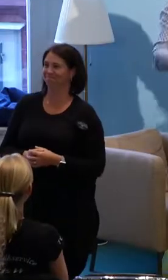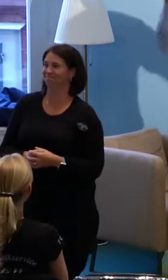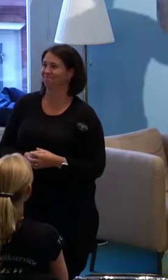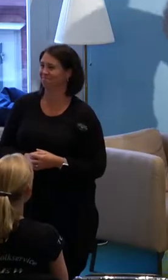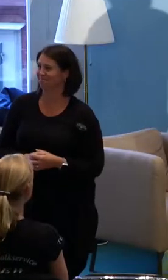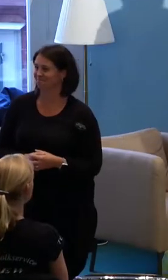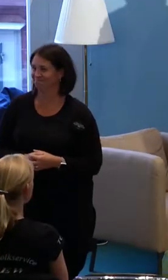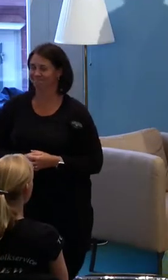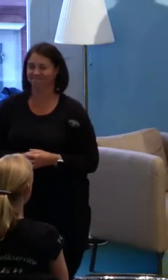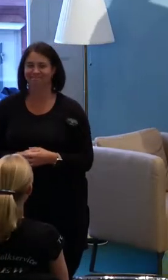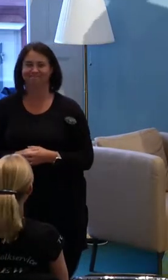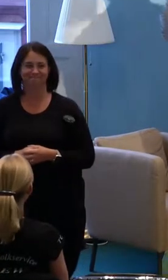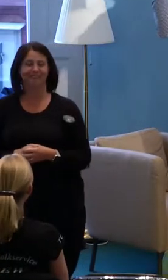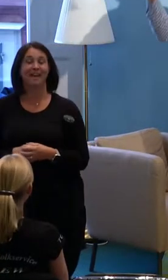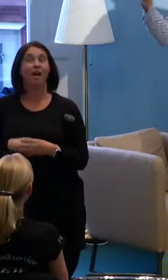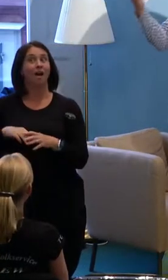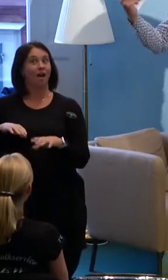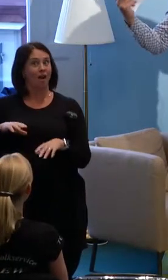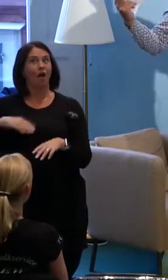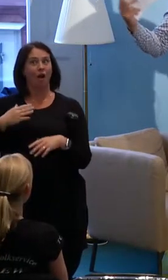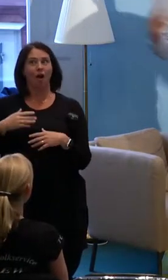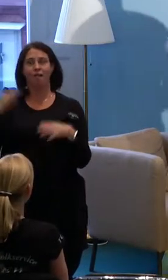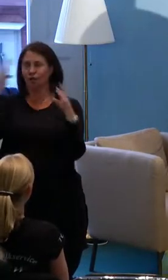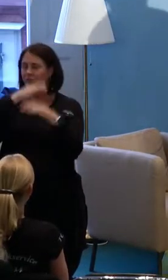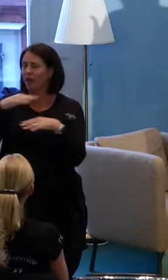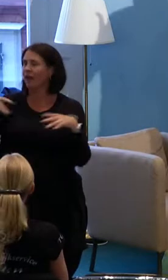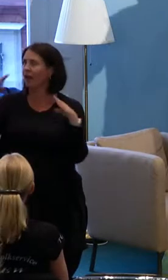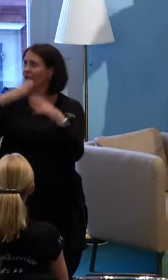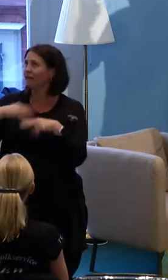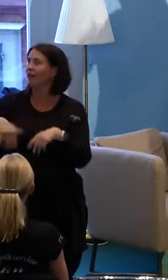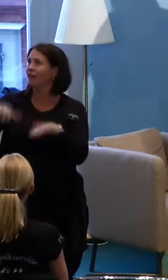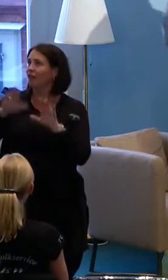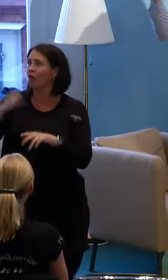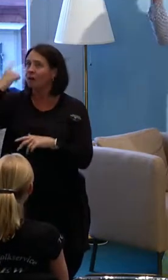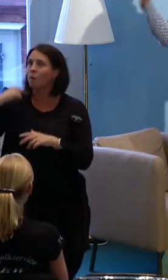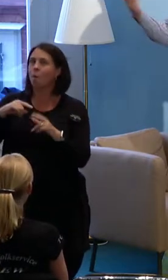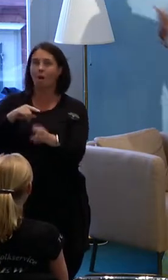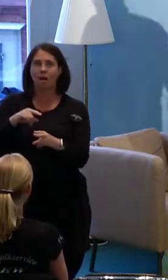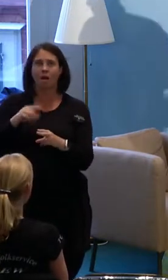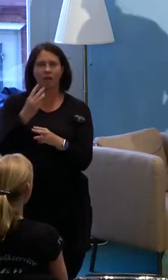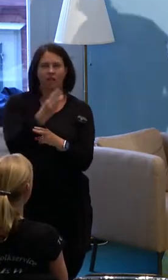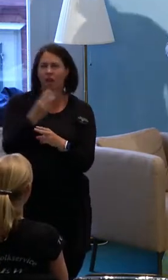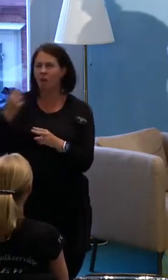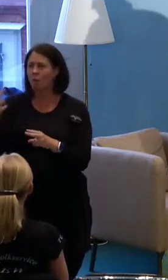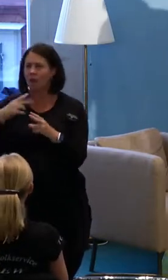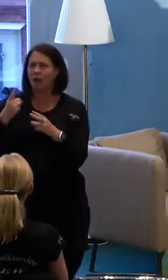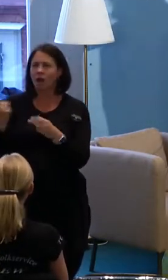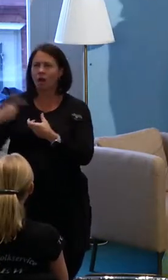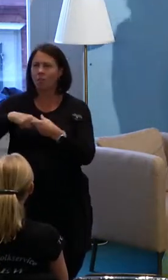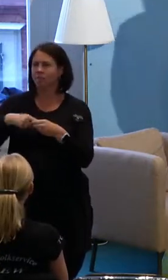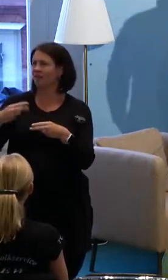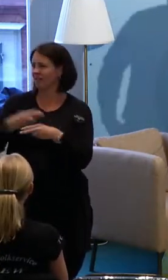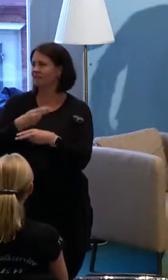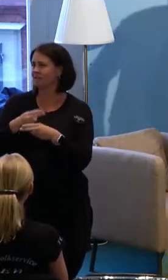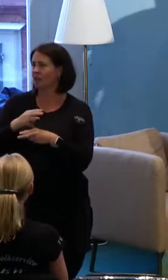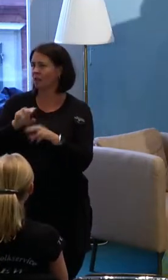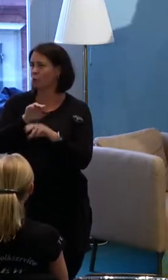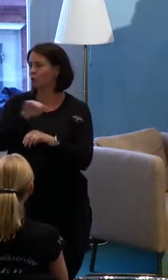8. Jag har tänkt på det hela dagen igår. 3 och jag har någonting med växelkurs att göra eller någonting.